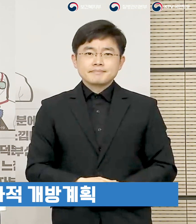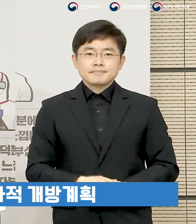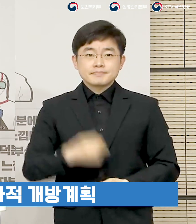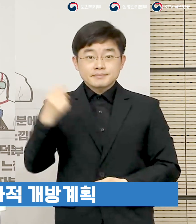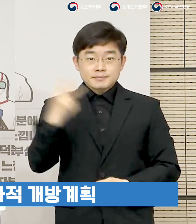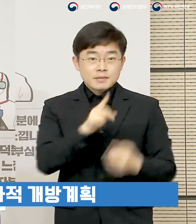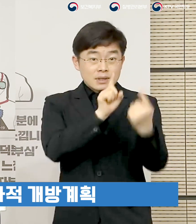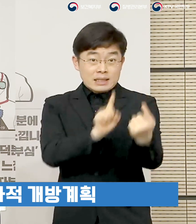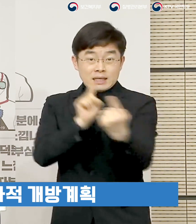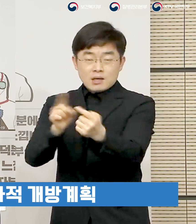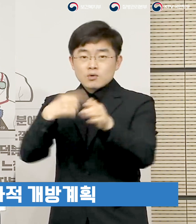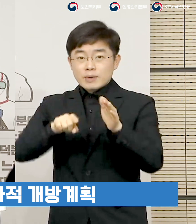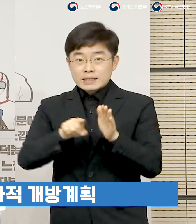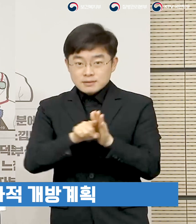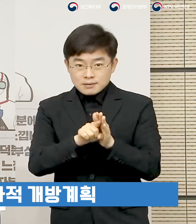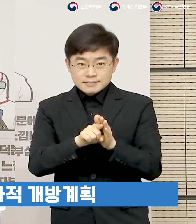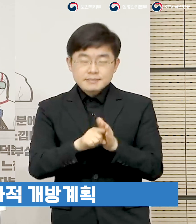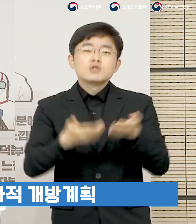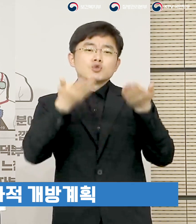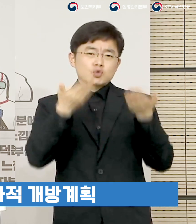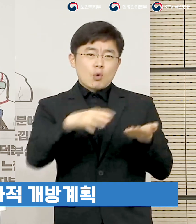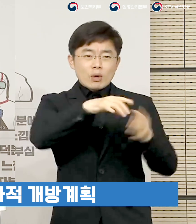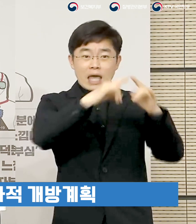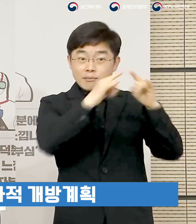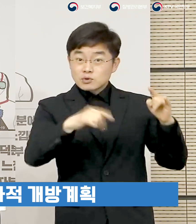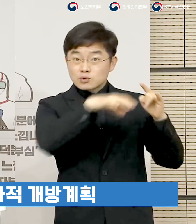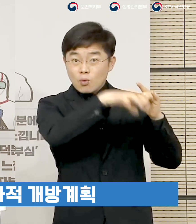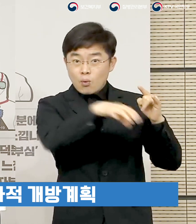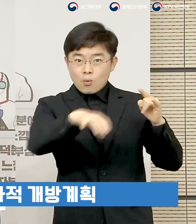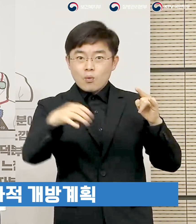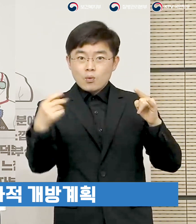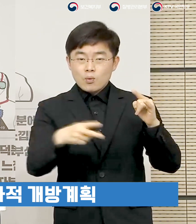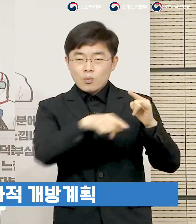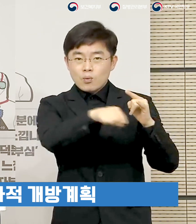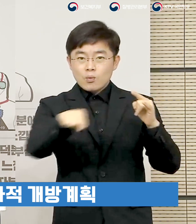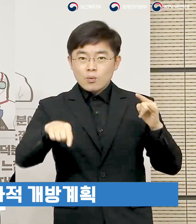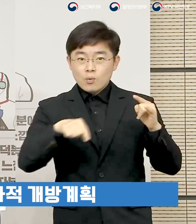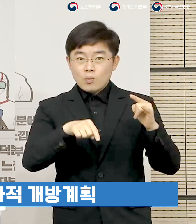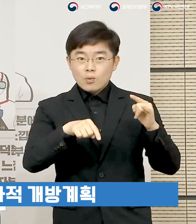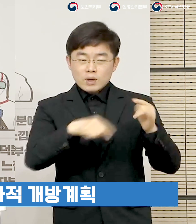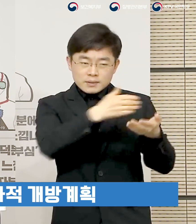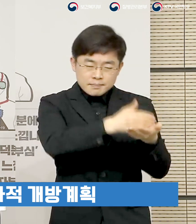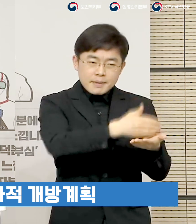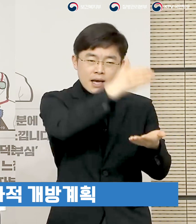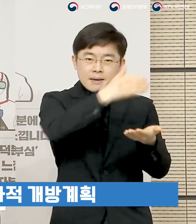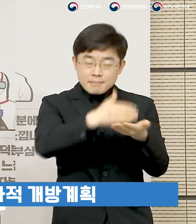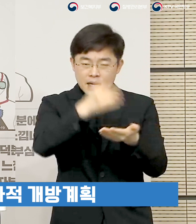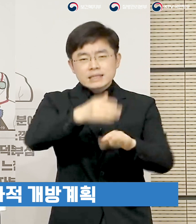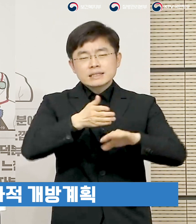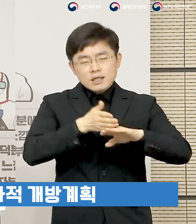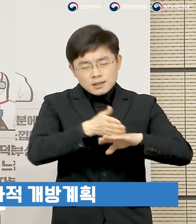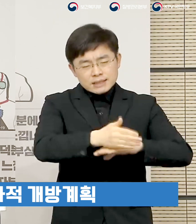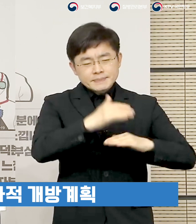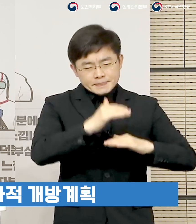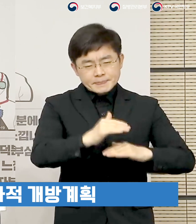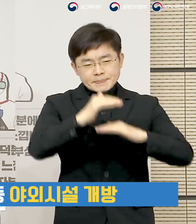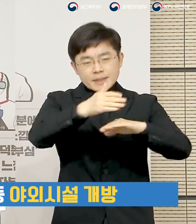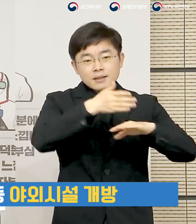이행 준비를 위해 야영장과 생태탐방원 등 체류시설의 순차적 개방 계획을 마련할